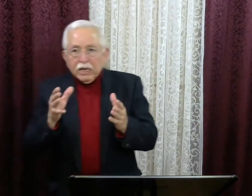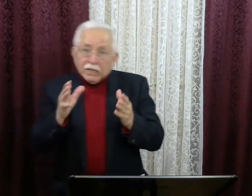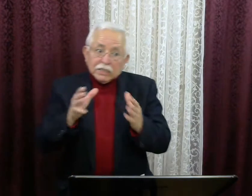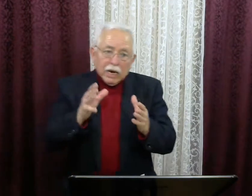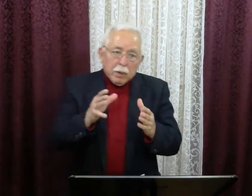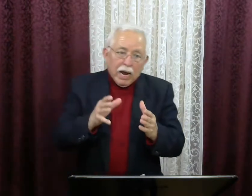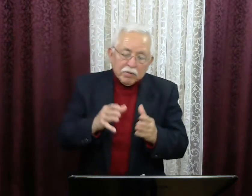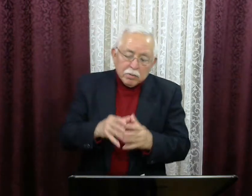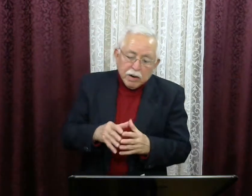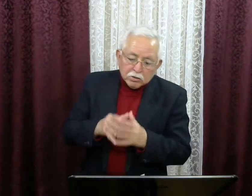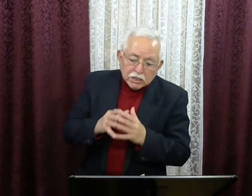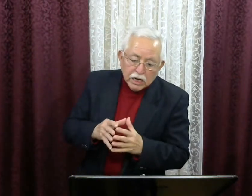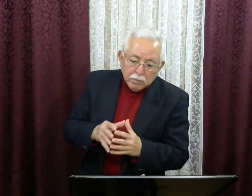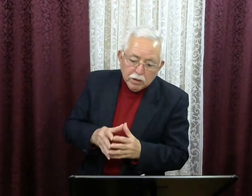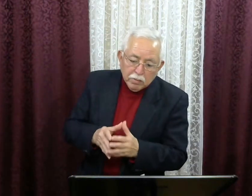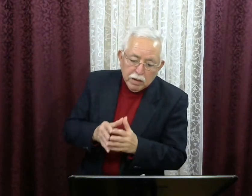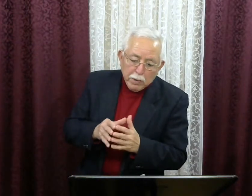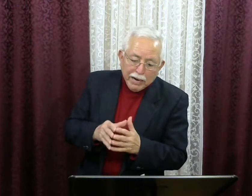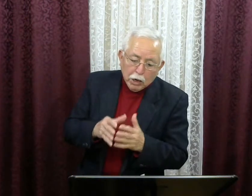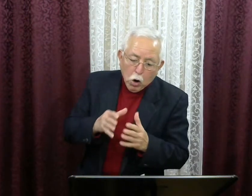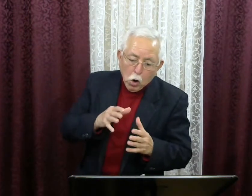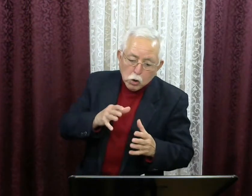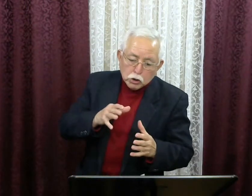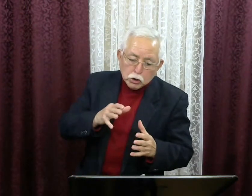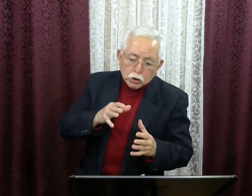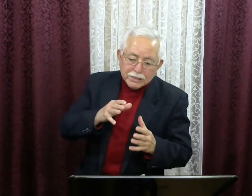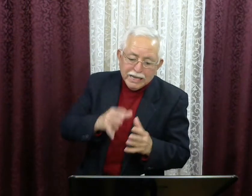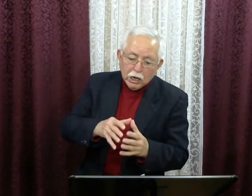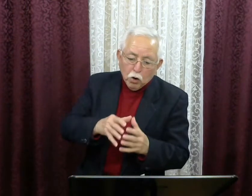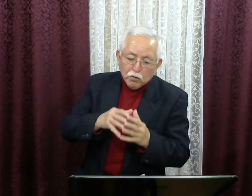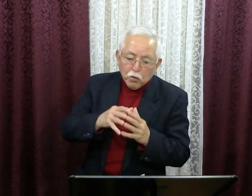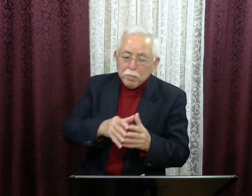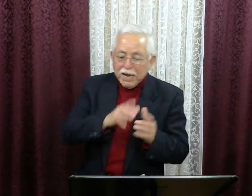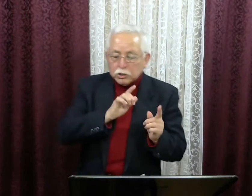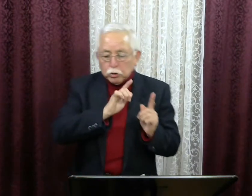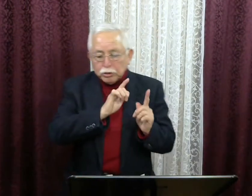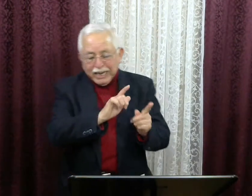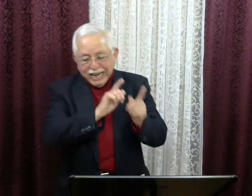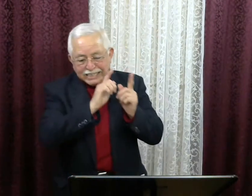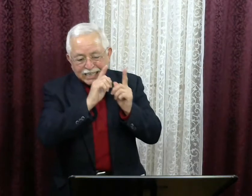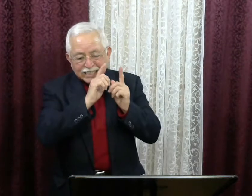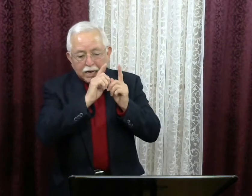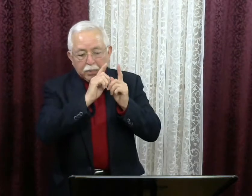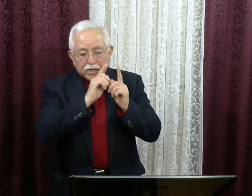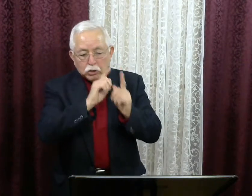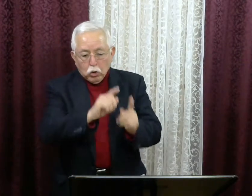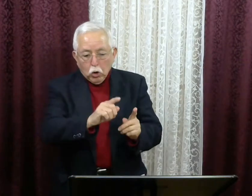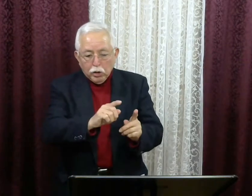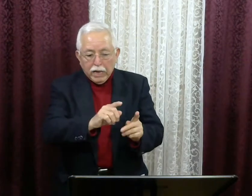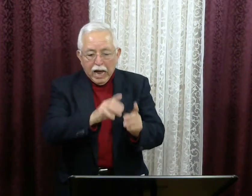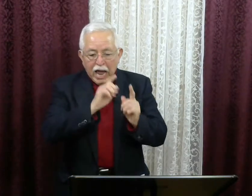Dice la palabra, hermanos, dice la Biblia, para que os dé conforme a sus riquezas de su gloria, el